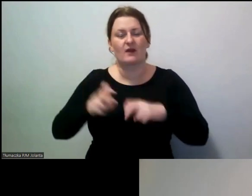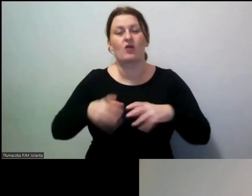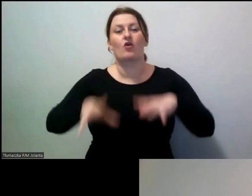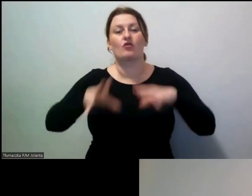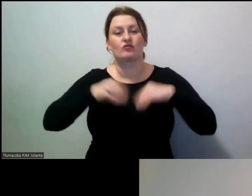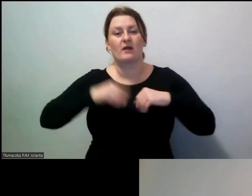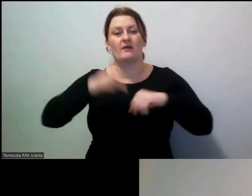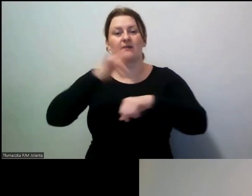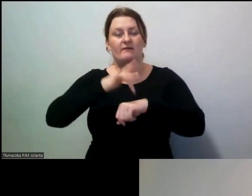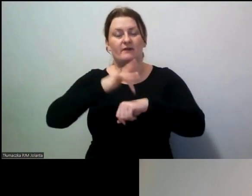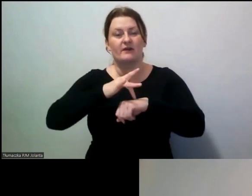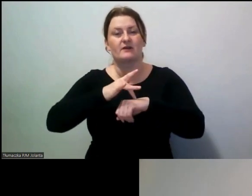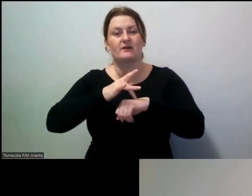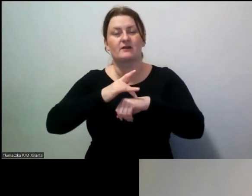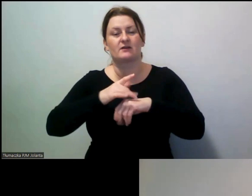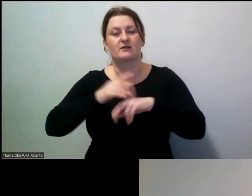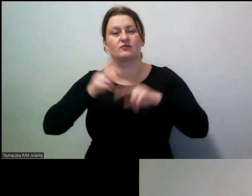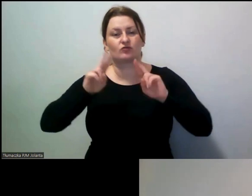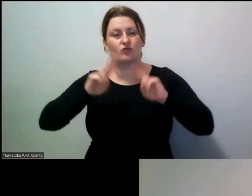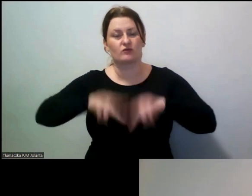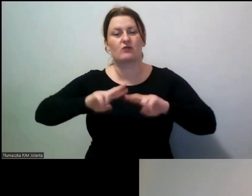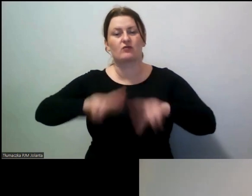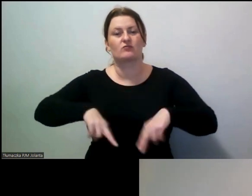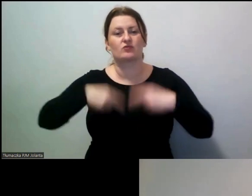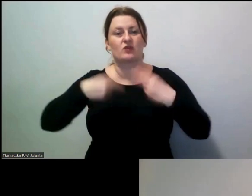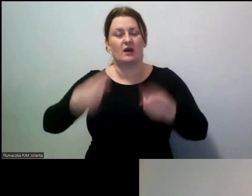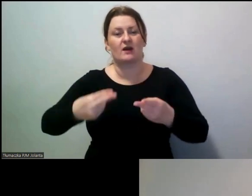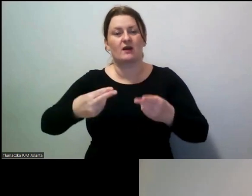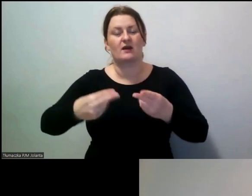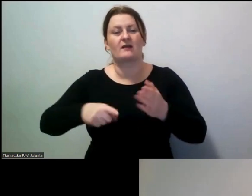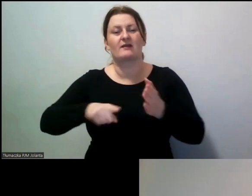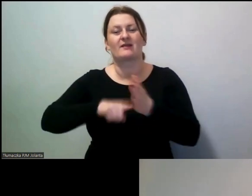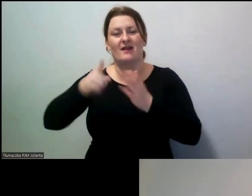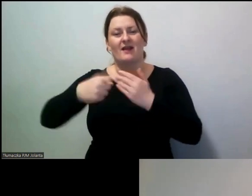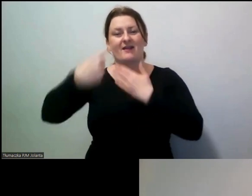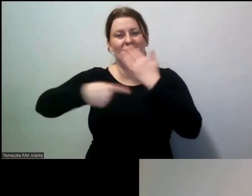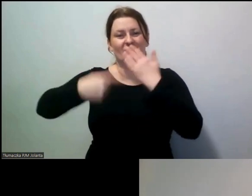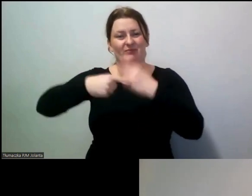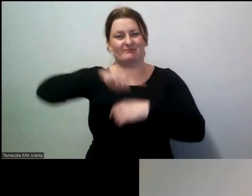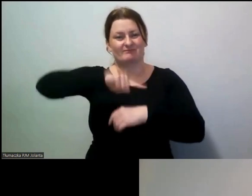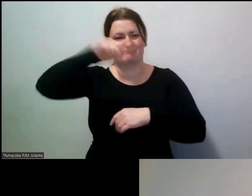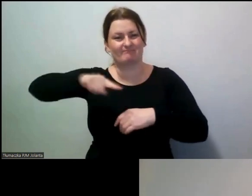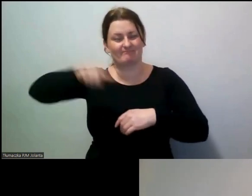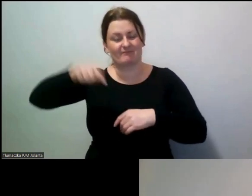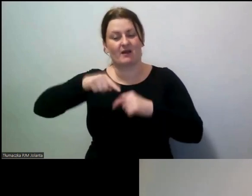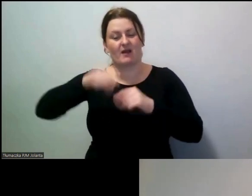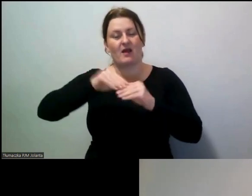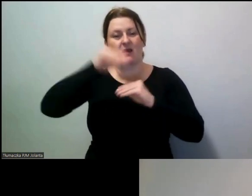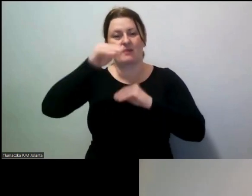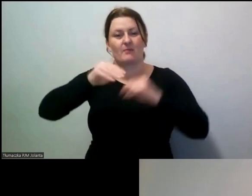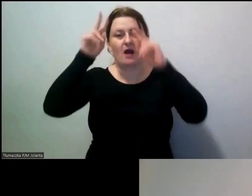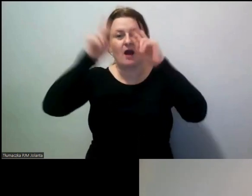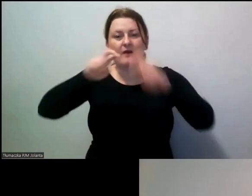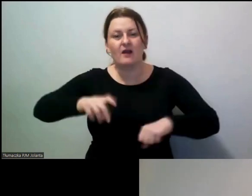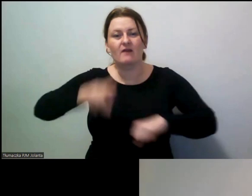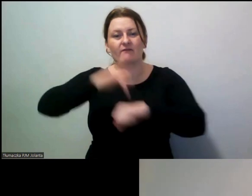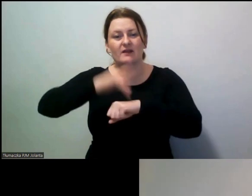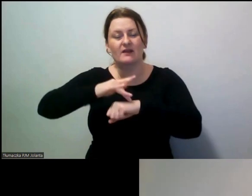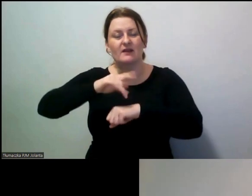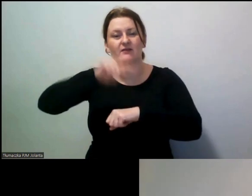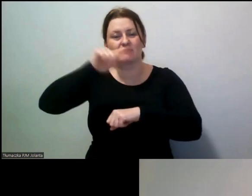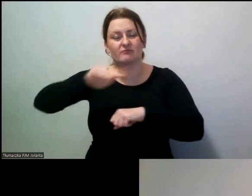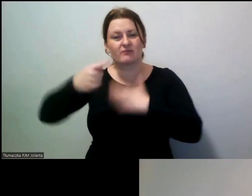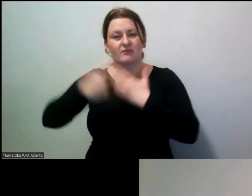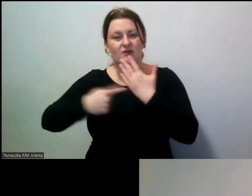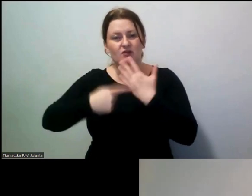otrzymane wyniki również zostały przekazane do statystyka i na tym etapie za pomocą analiz statystycznych, które